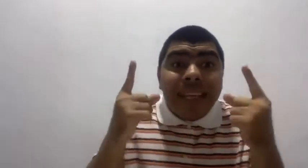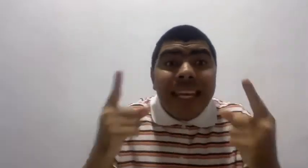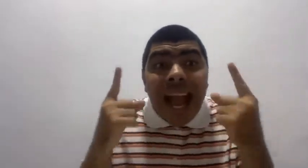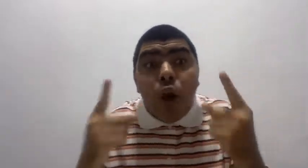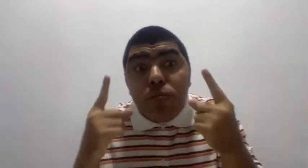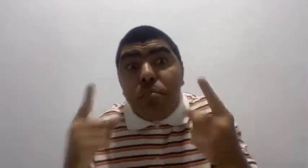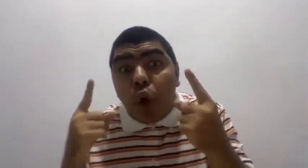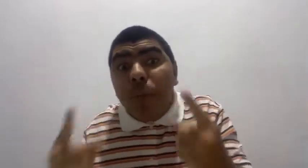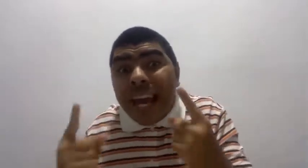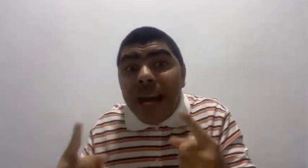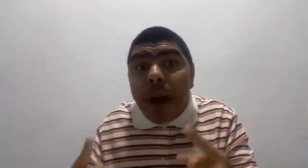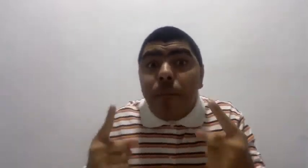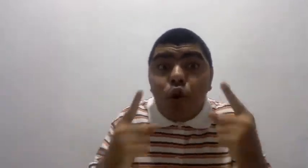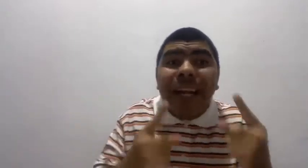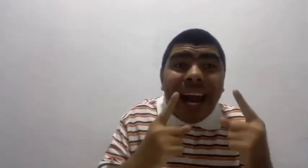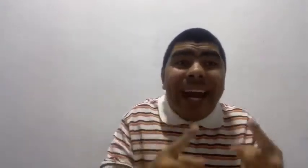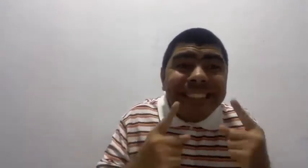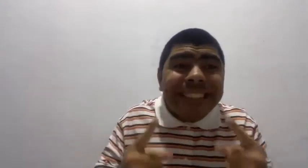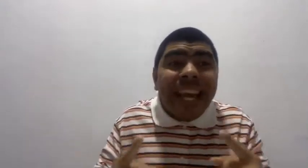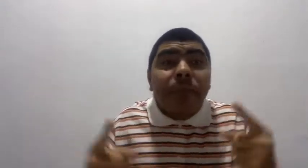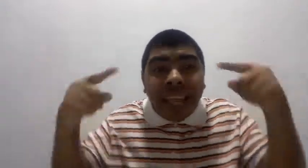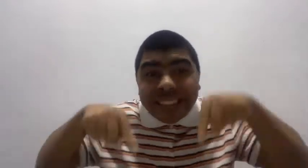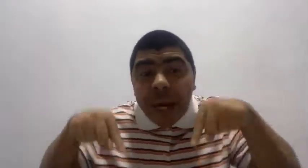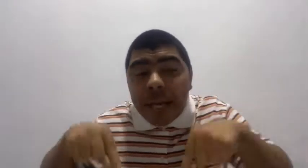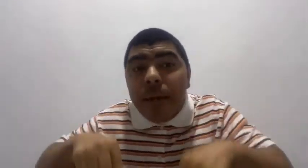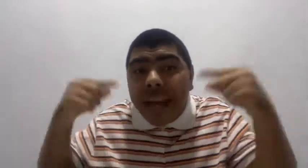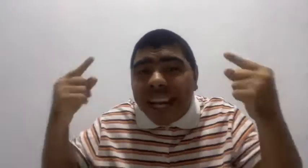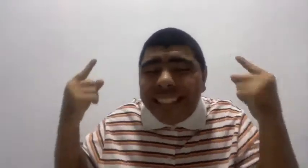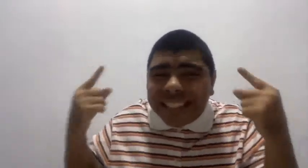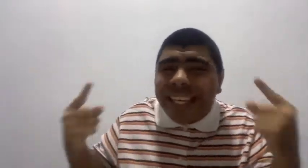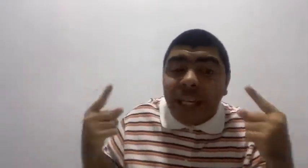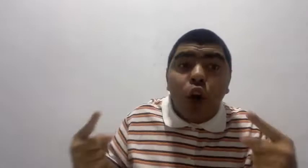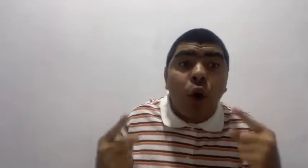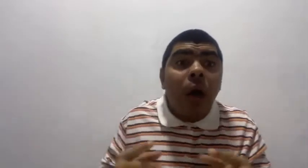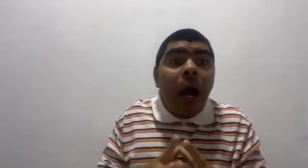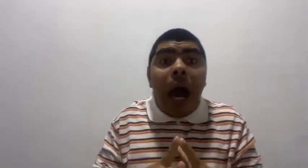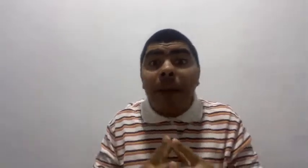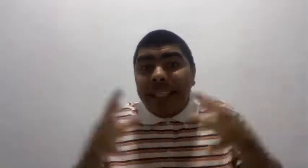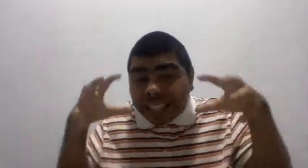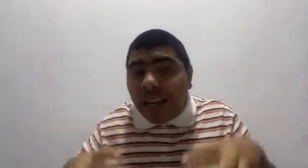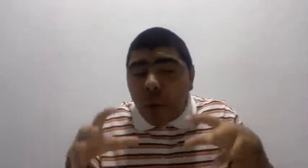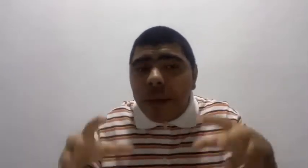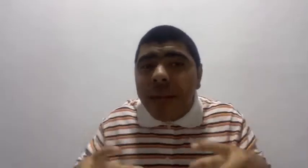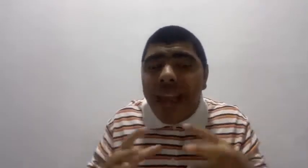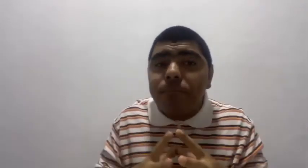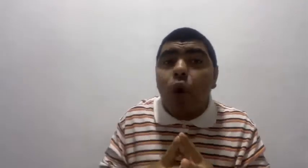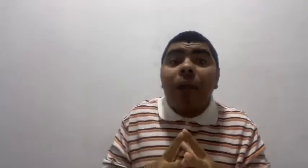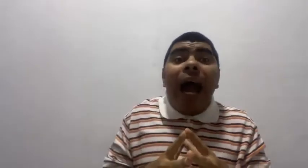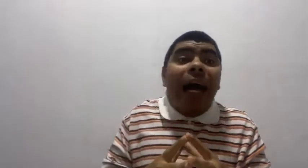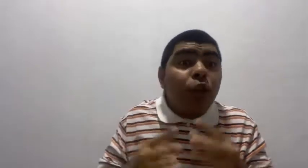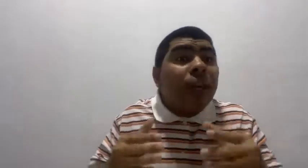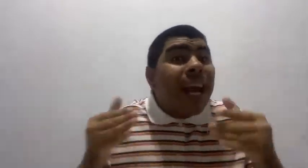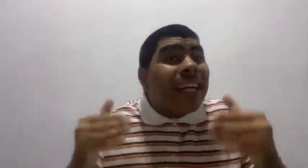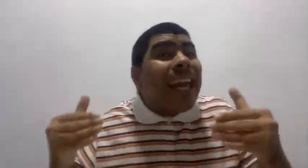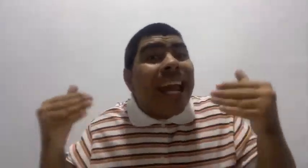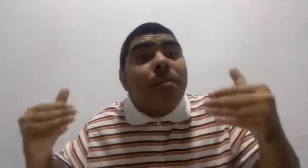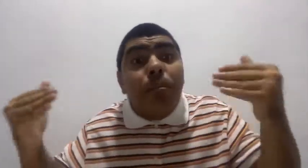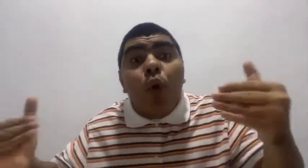había un problema muy grande que se vive en este siglo, amén, que estamos viviendo, aleluya, era que el